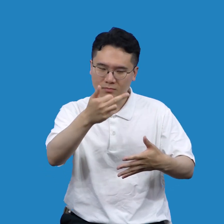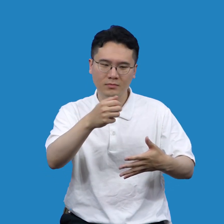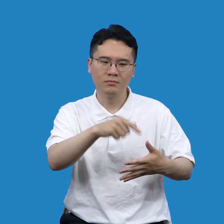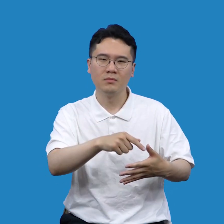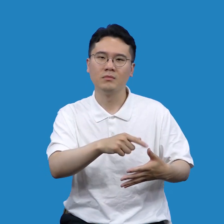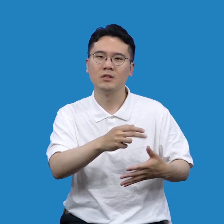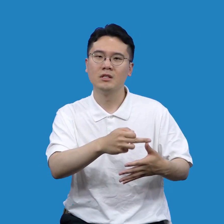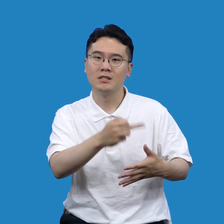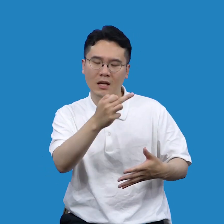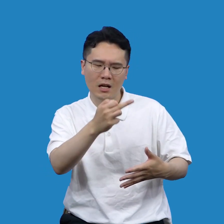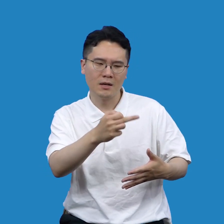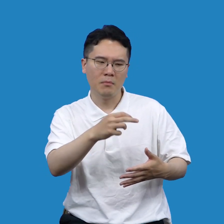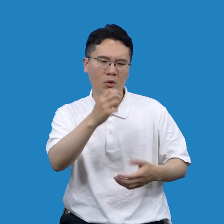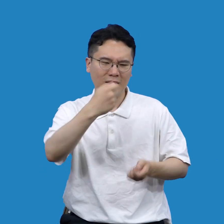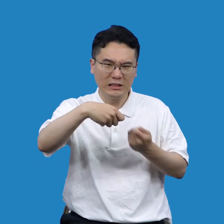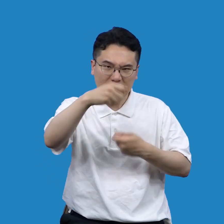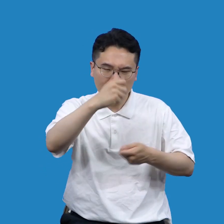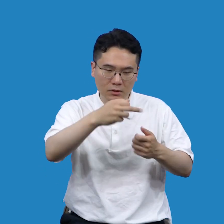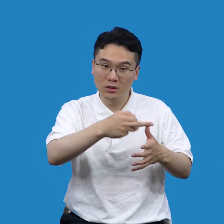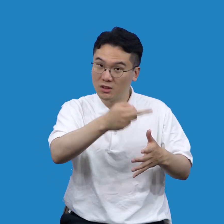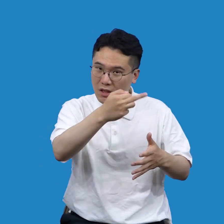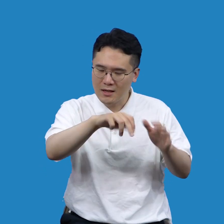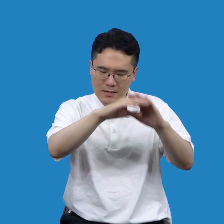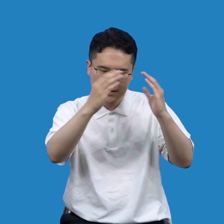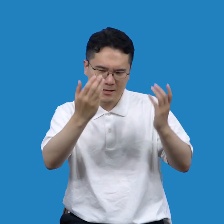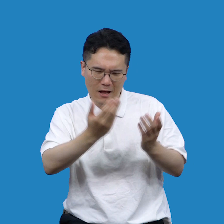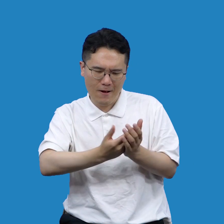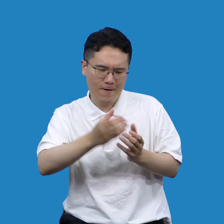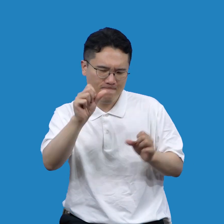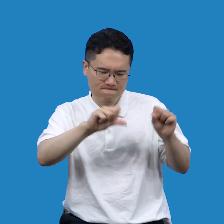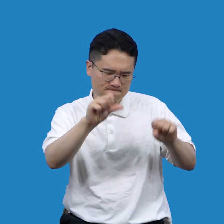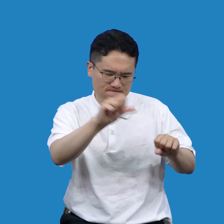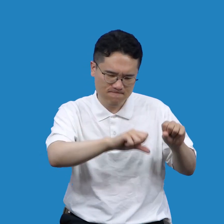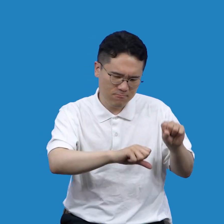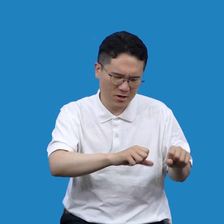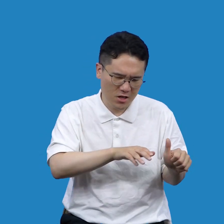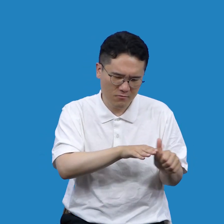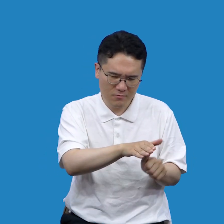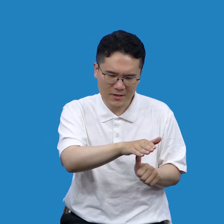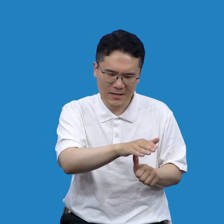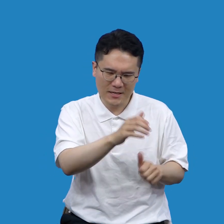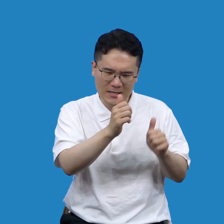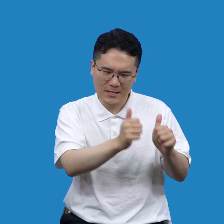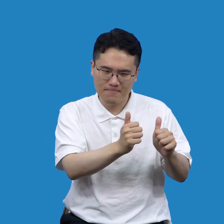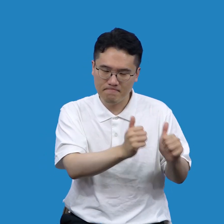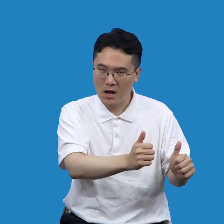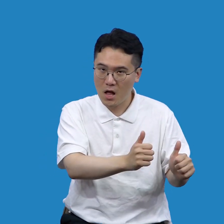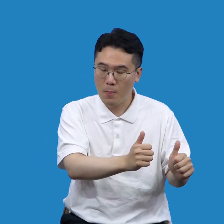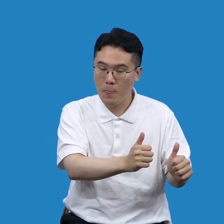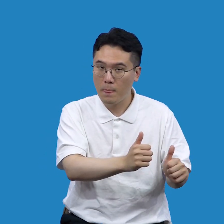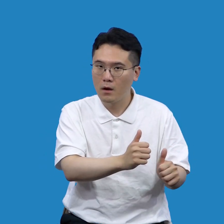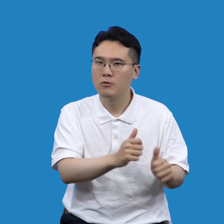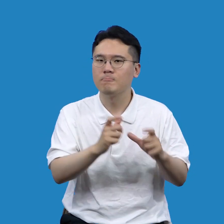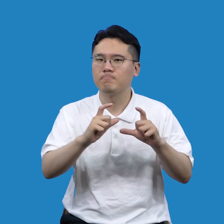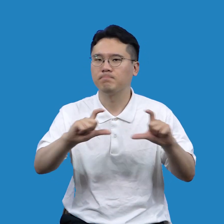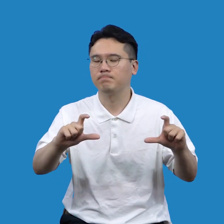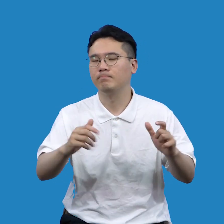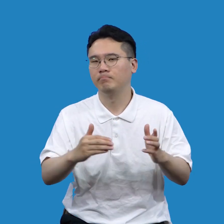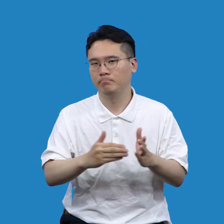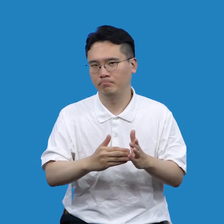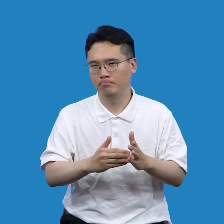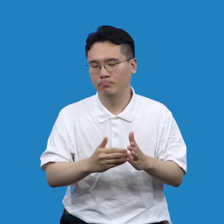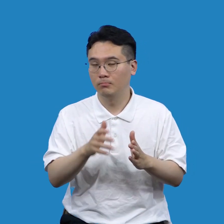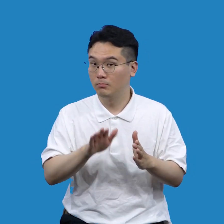집집마다 다 심판하시겠다고, 생명을 가져가시겠다고 선언하십니다. 그러나 그